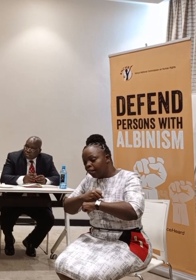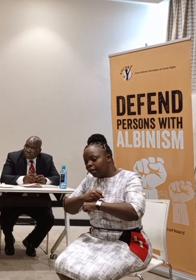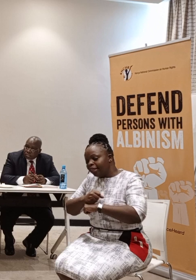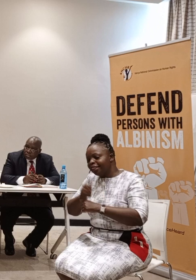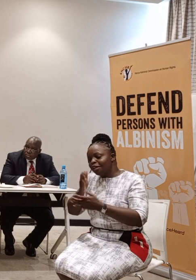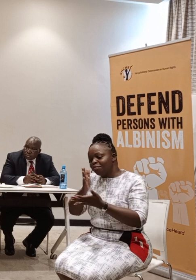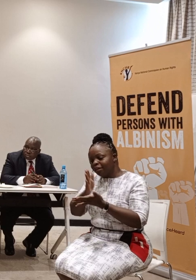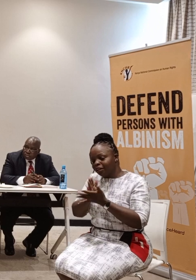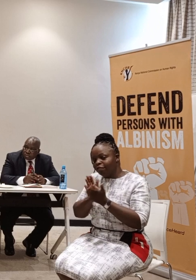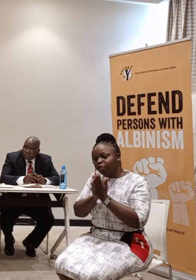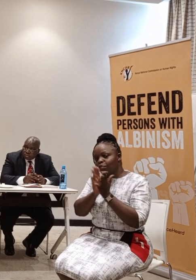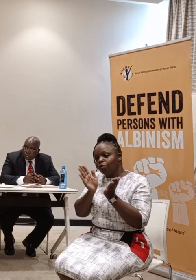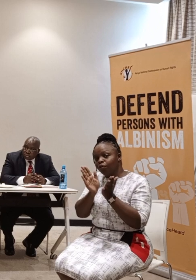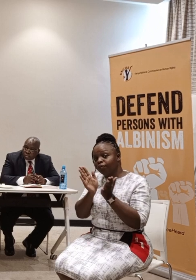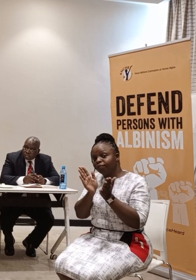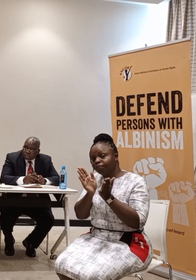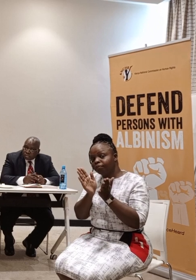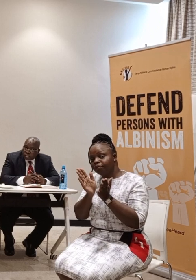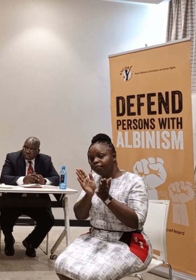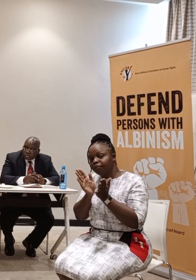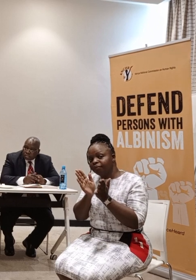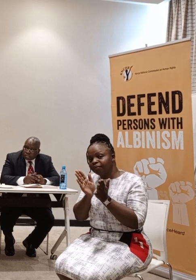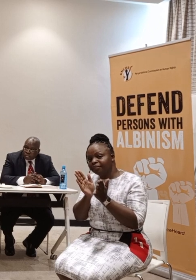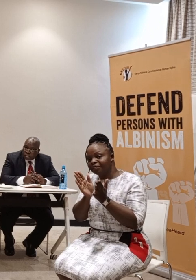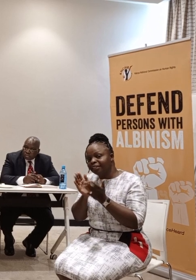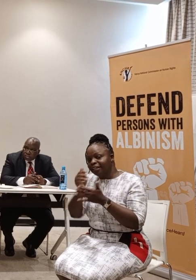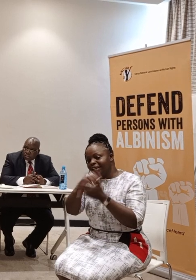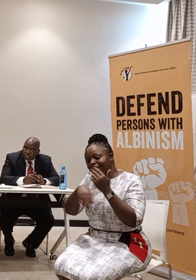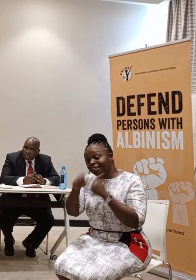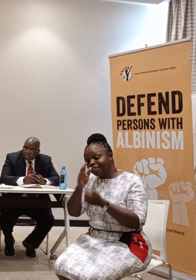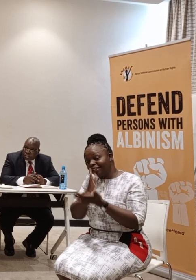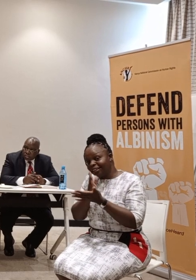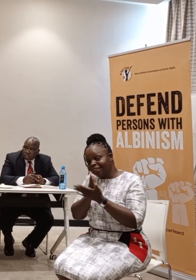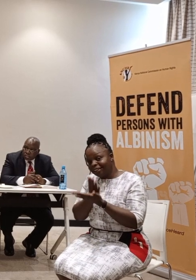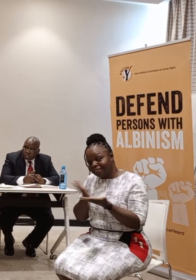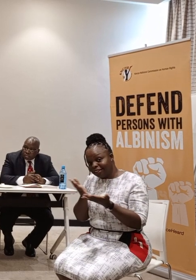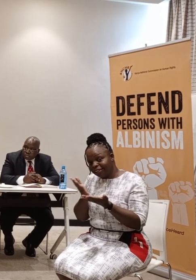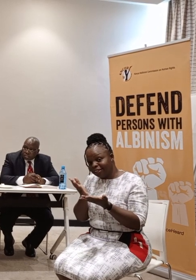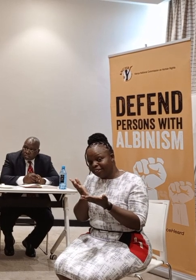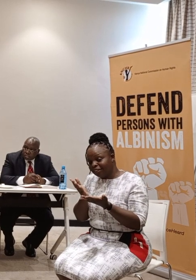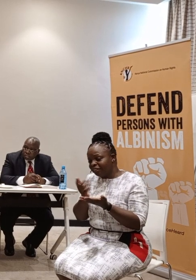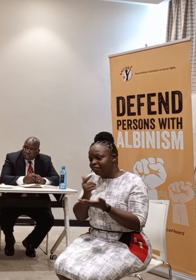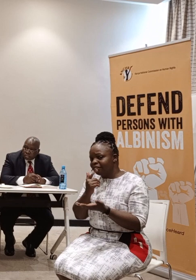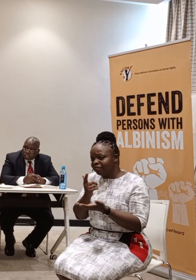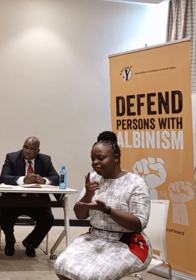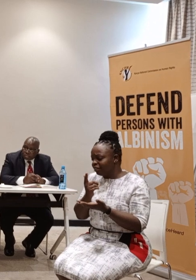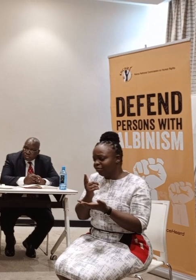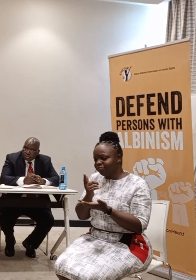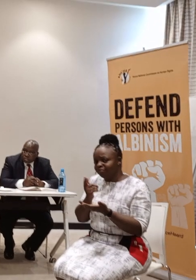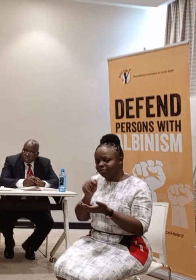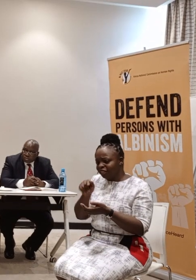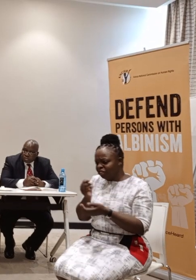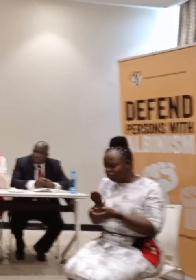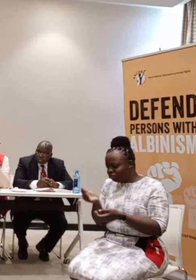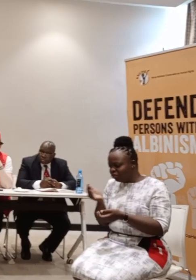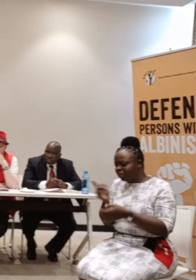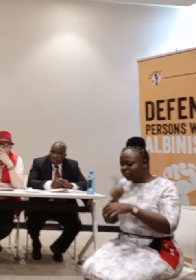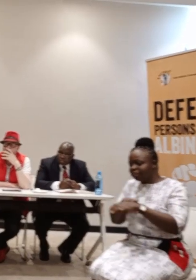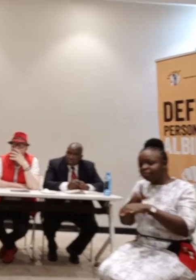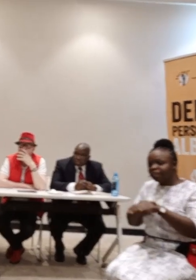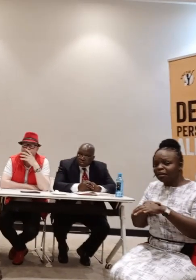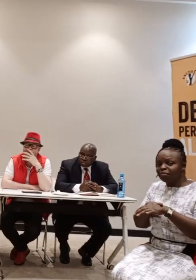myth than in real thing. Nakwambia huyu ni zero. Hao watoto hata wakikufa huwa